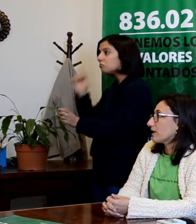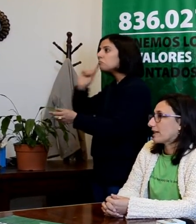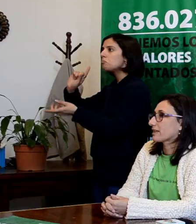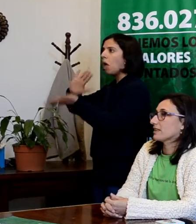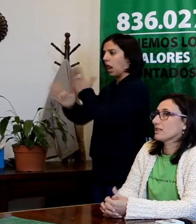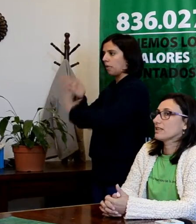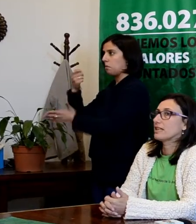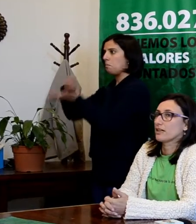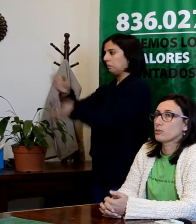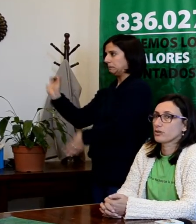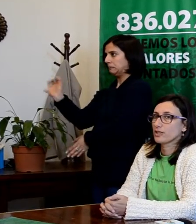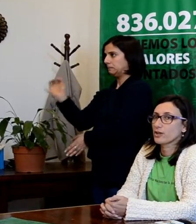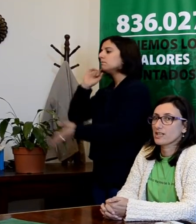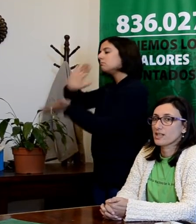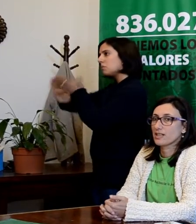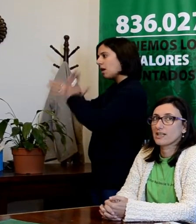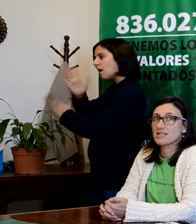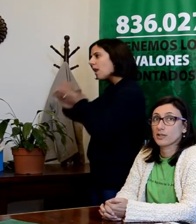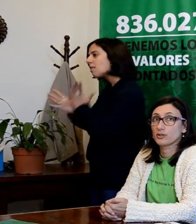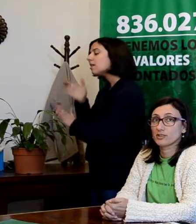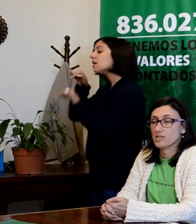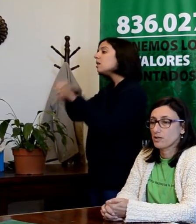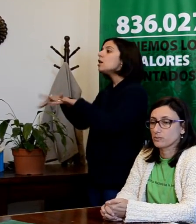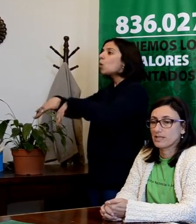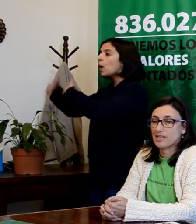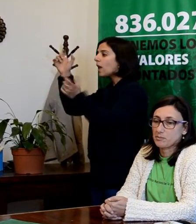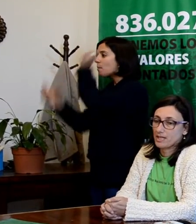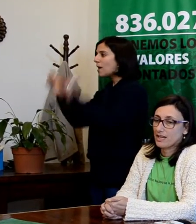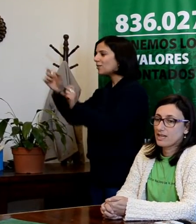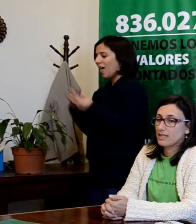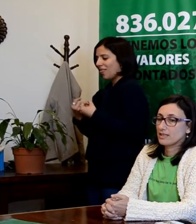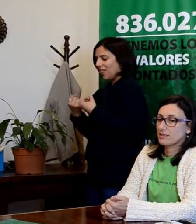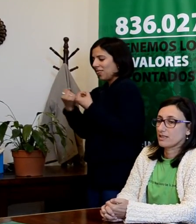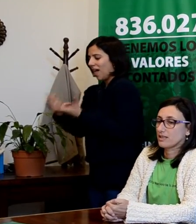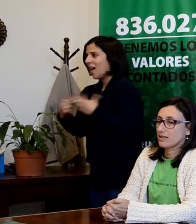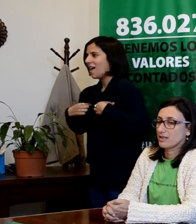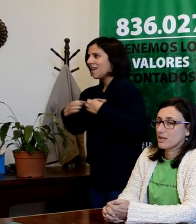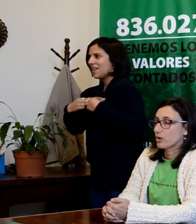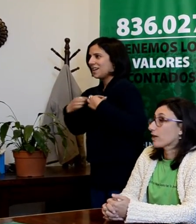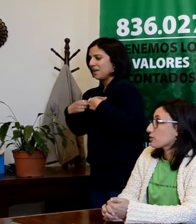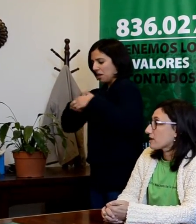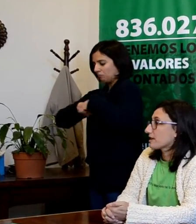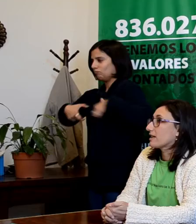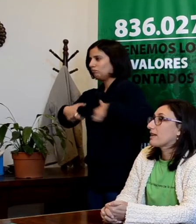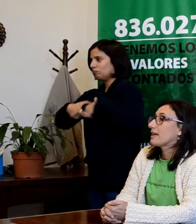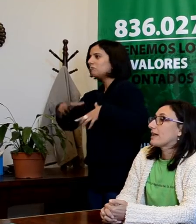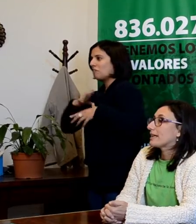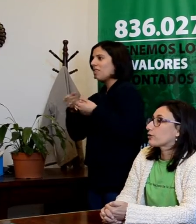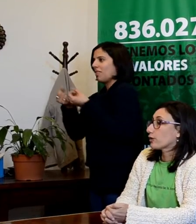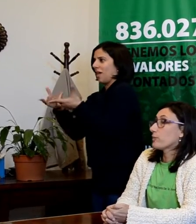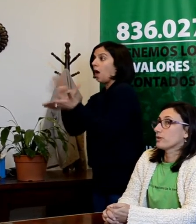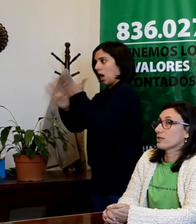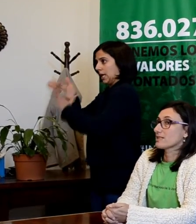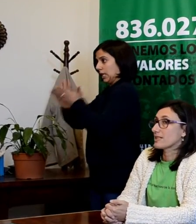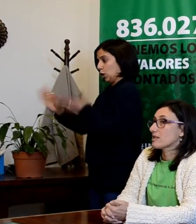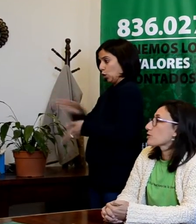costo la carrera y cada uno de los que se anoten llevan la remera con la consigna.